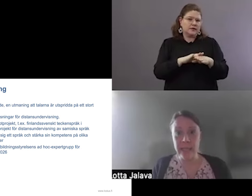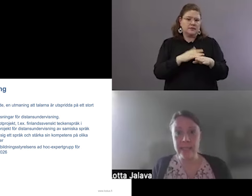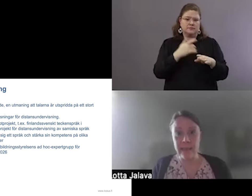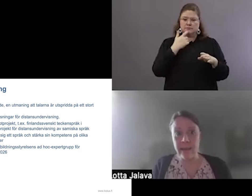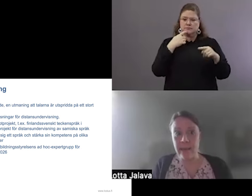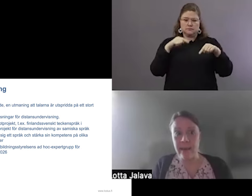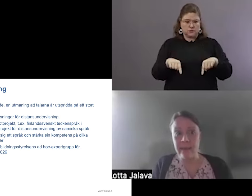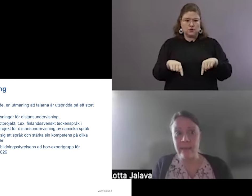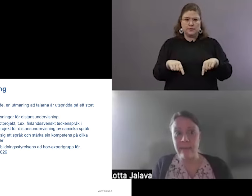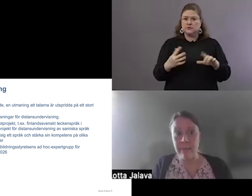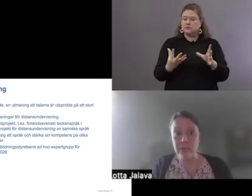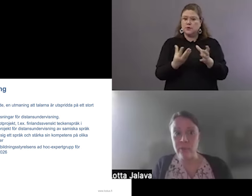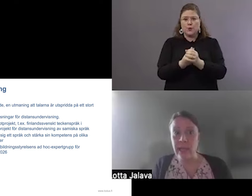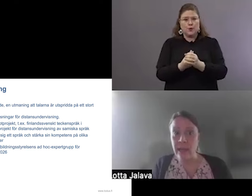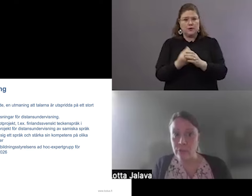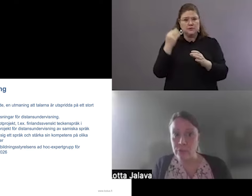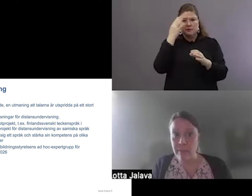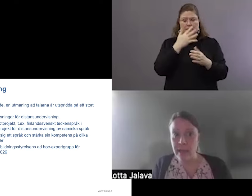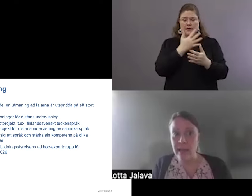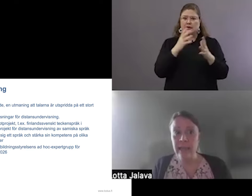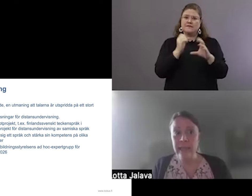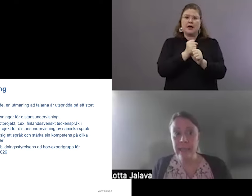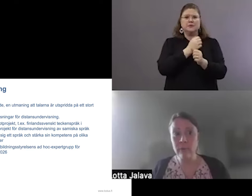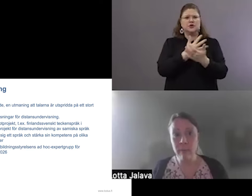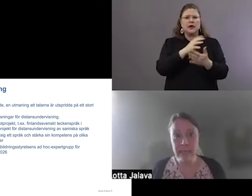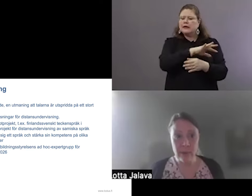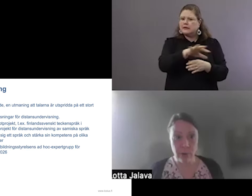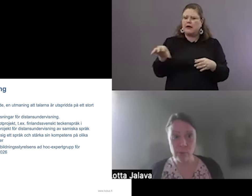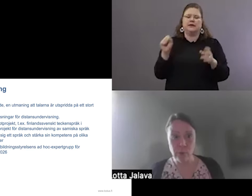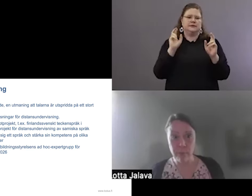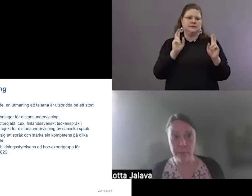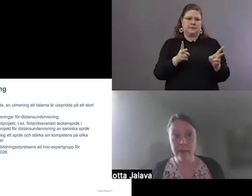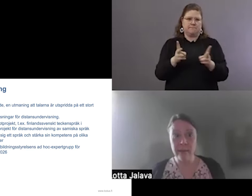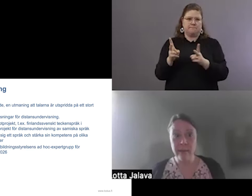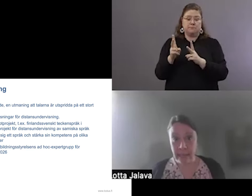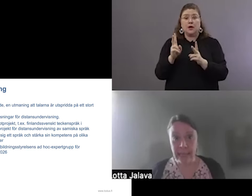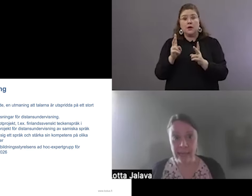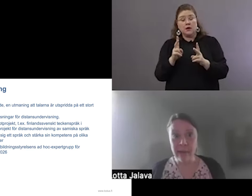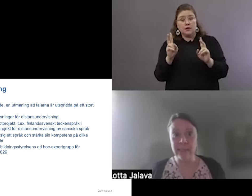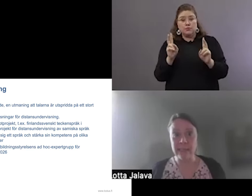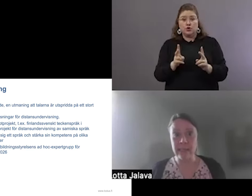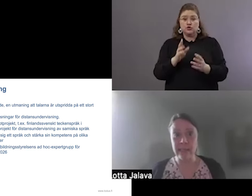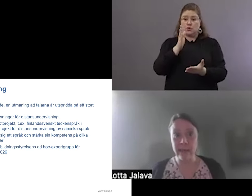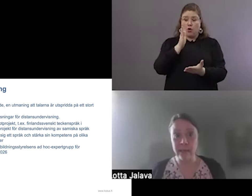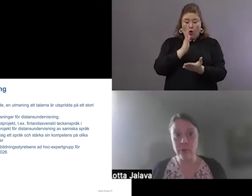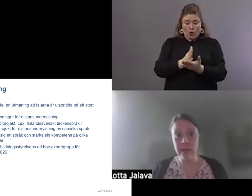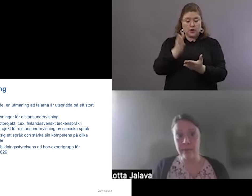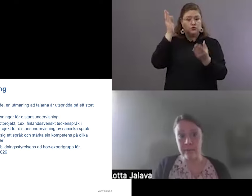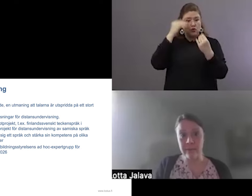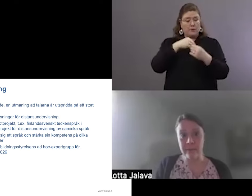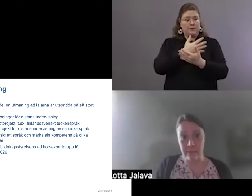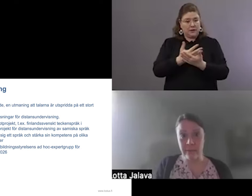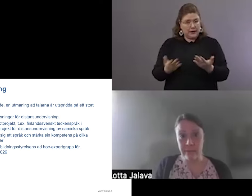niin kuin yhteisesti kaikkia vähemmistökieliä koskemaan. Ja tietenkin ylipäänsä oikeus oppia kieliä, vahvistaa sen